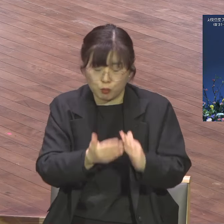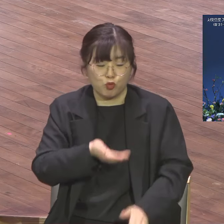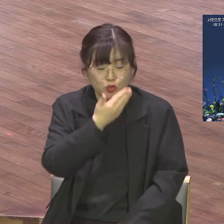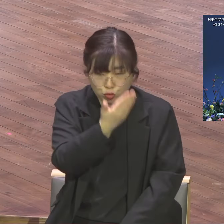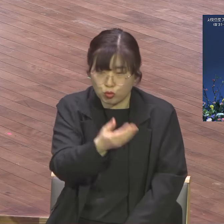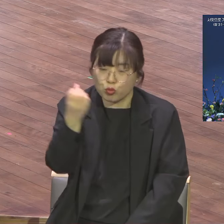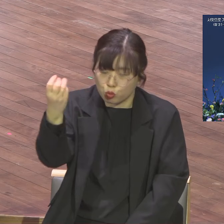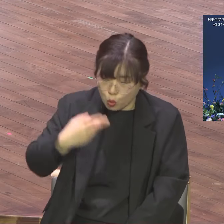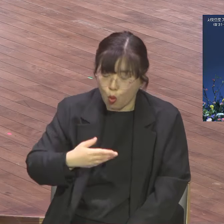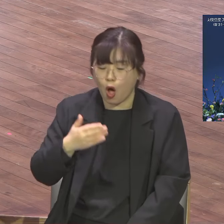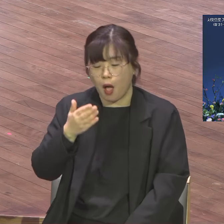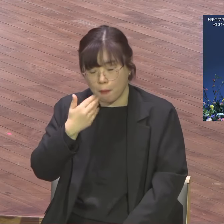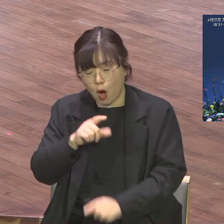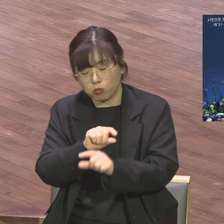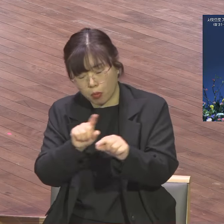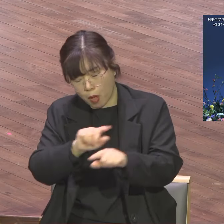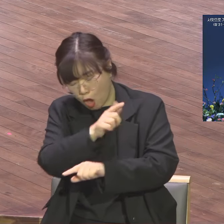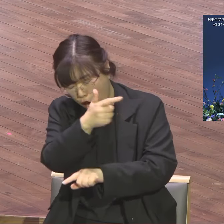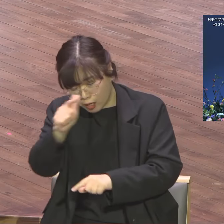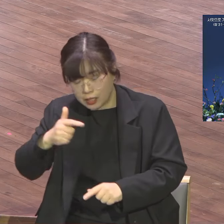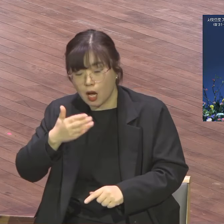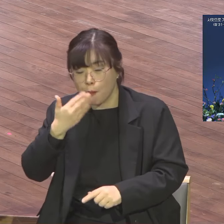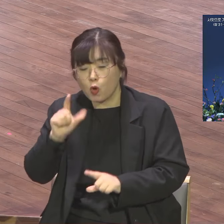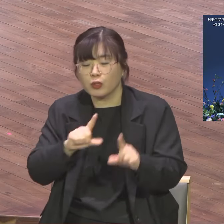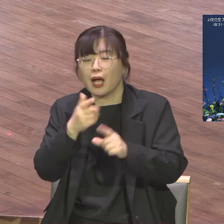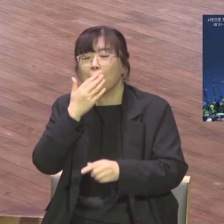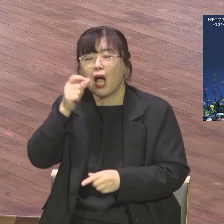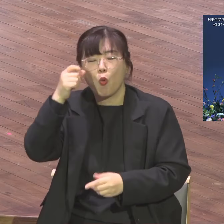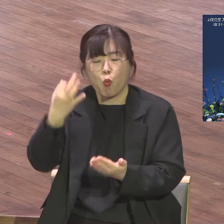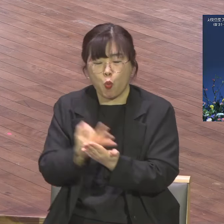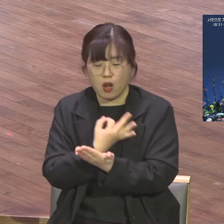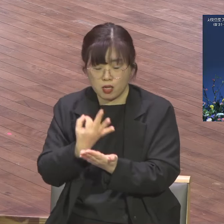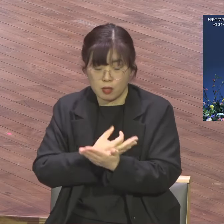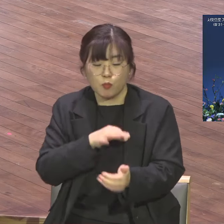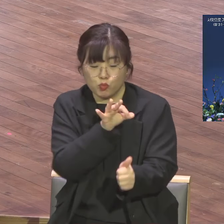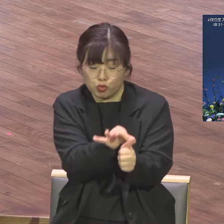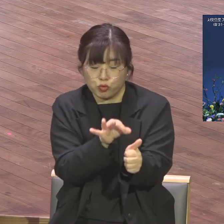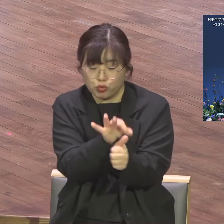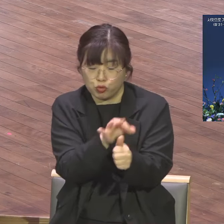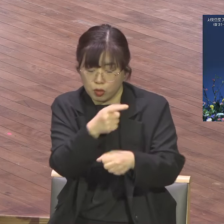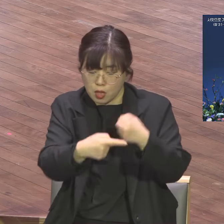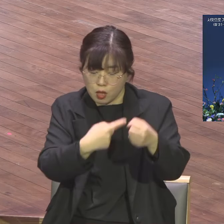해도 자격이 너무 저렇게 또 너무 그 갖춘 게 없어.